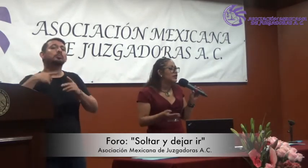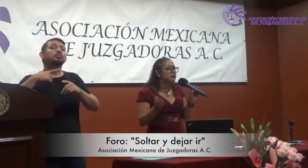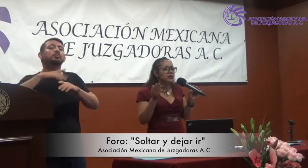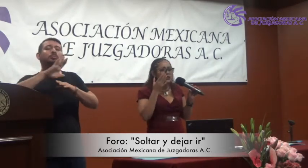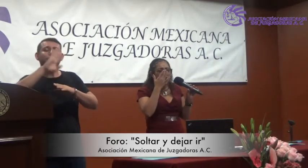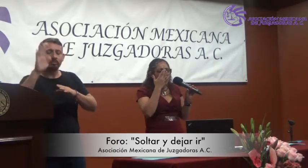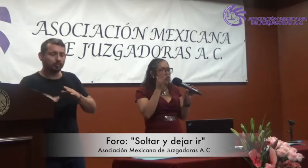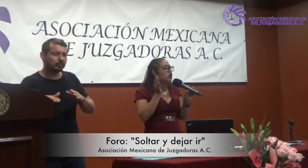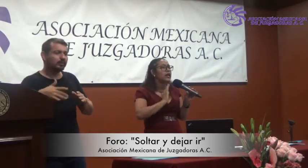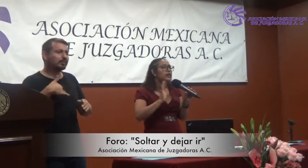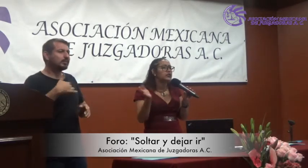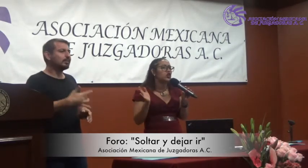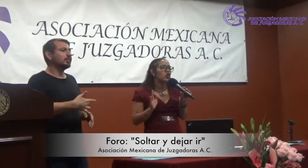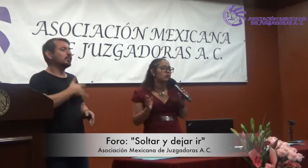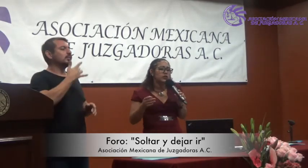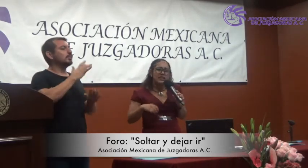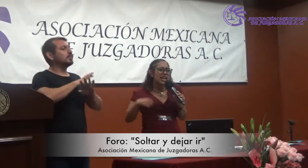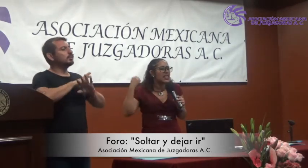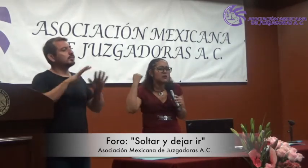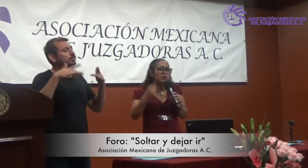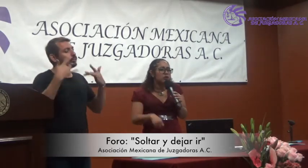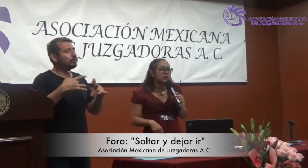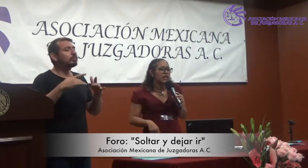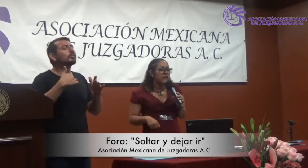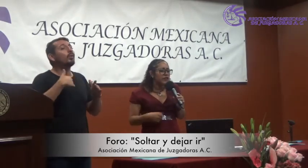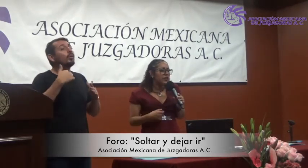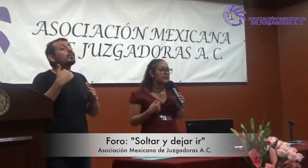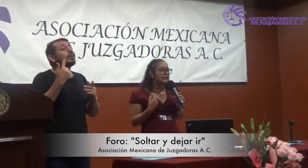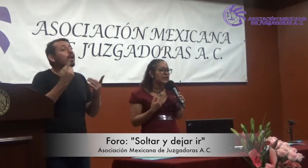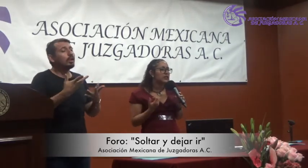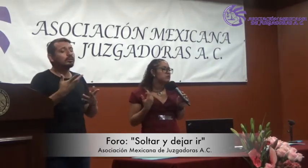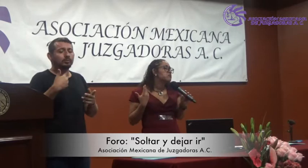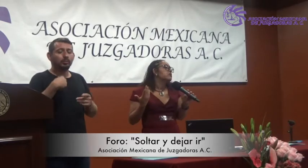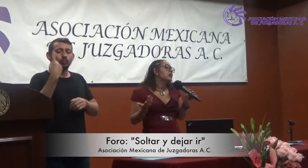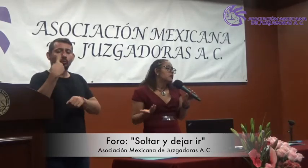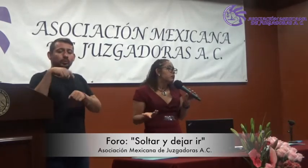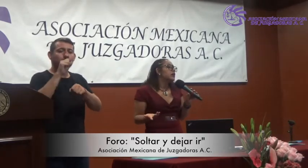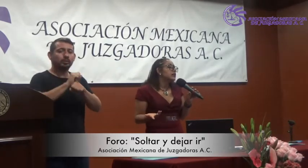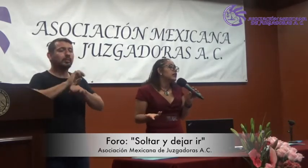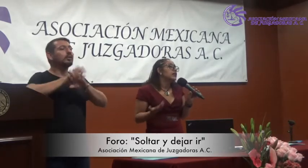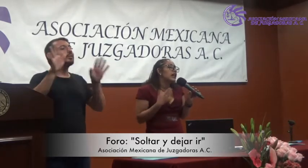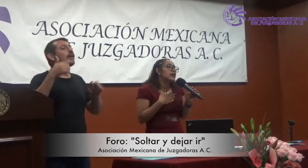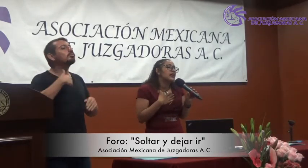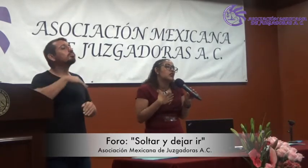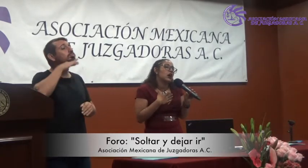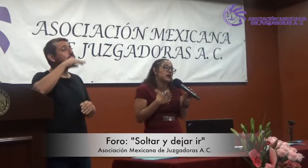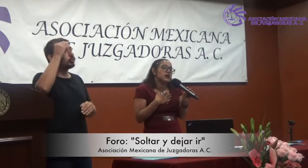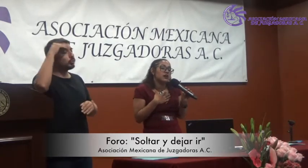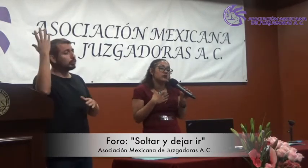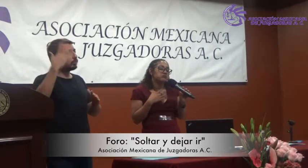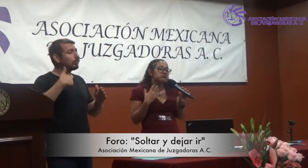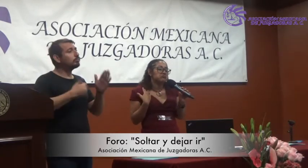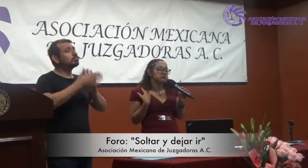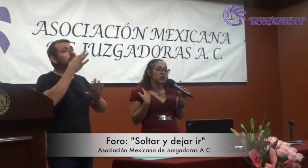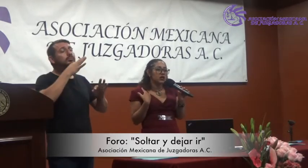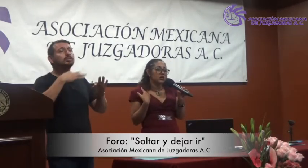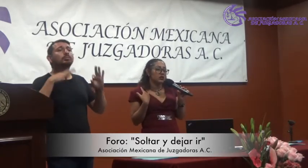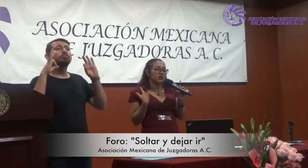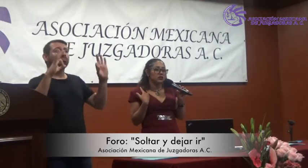la próxima semana yo ya estoy como si nada y vámonos a la fiesta. Y puede ser que alguien lo haya